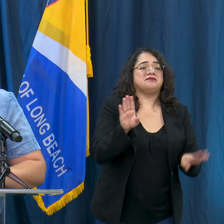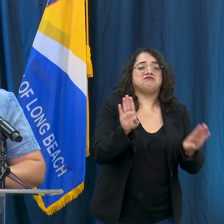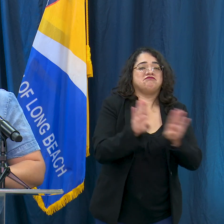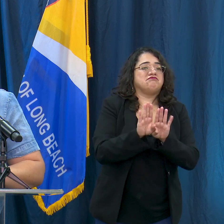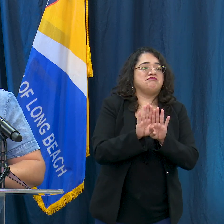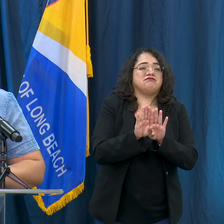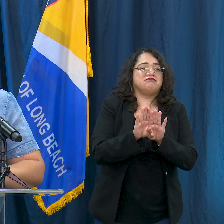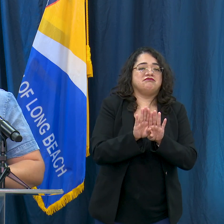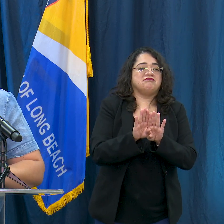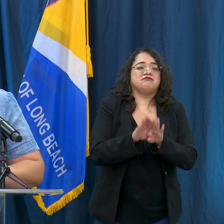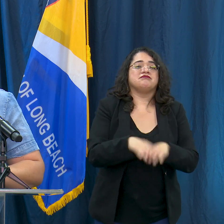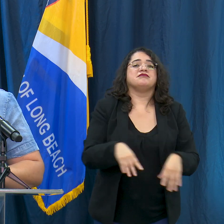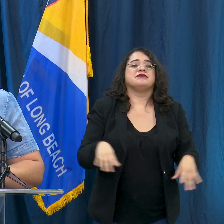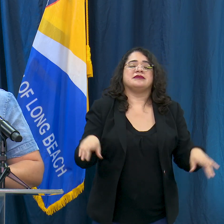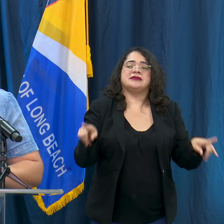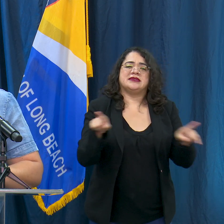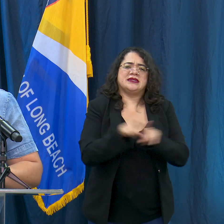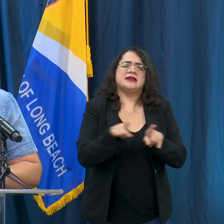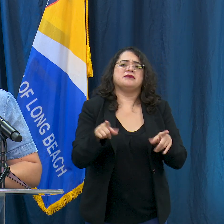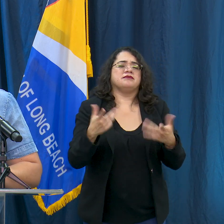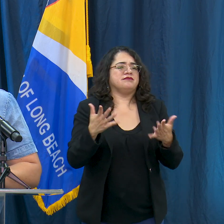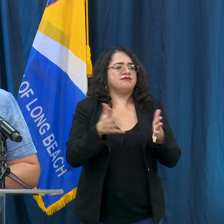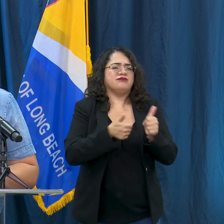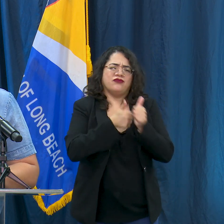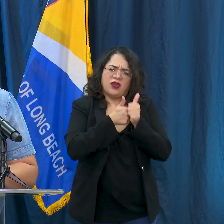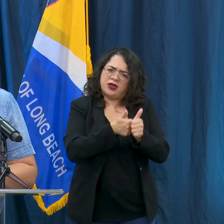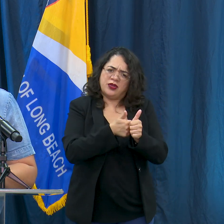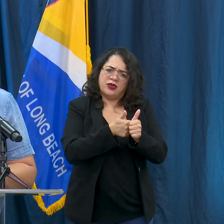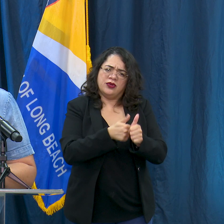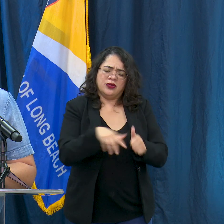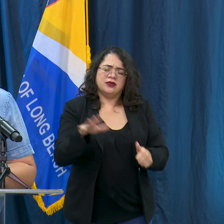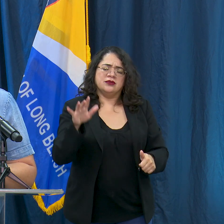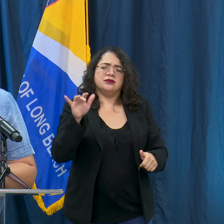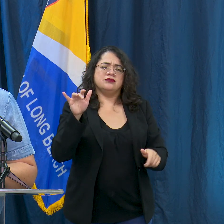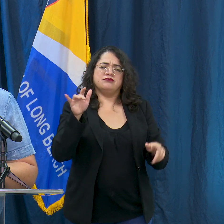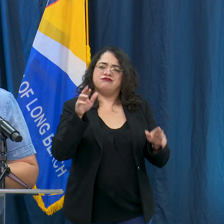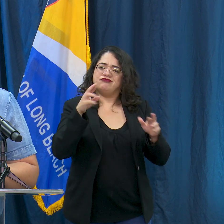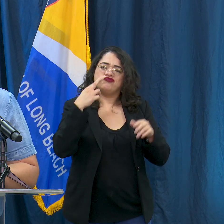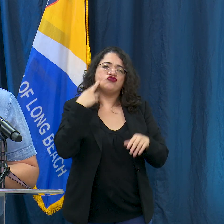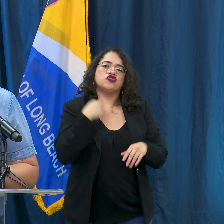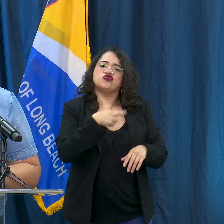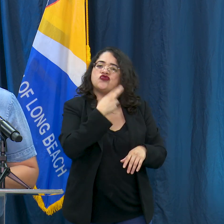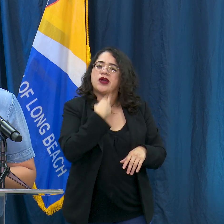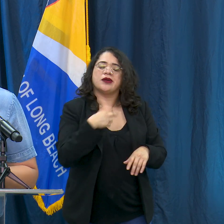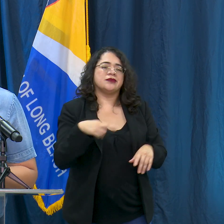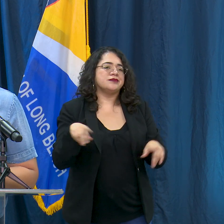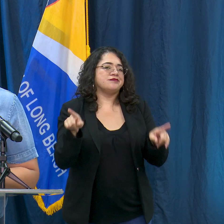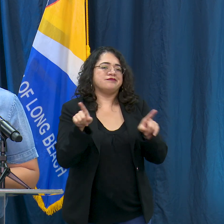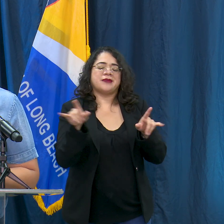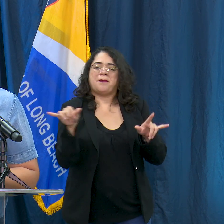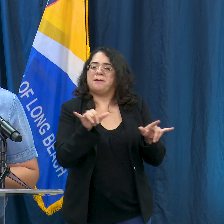coronavirus. Es probable que sigan las mismas pautas y protocolos que los restaurantes